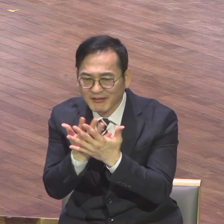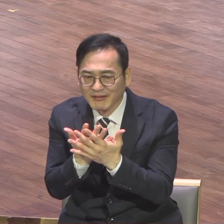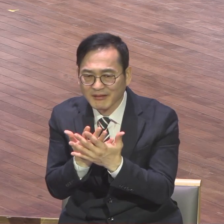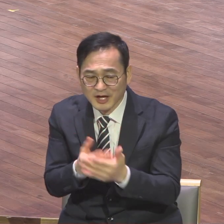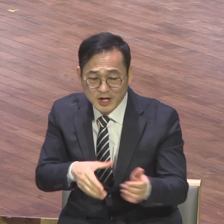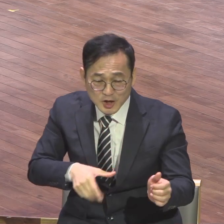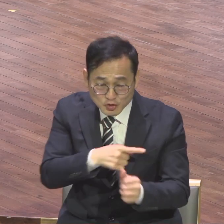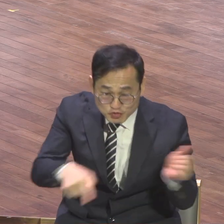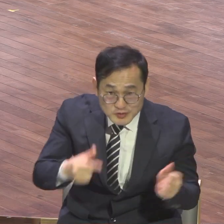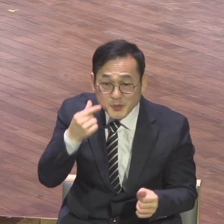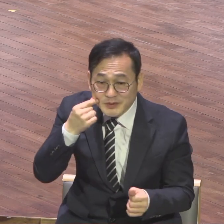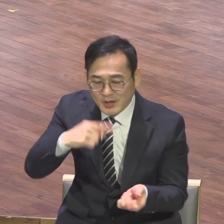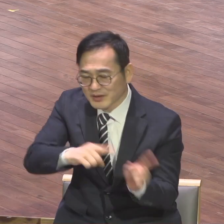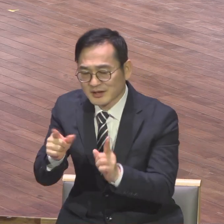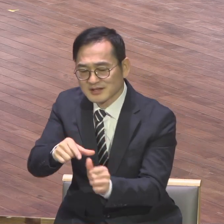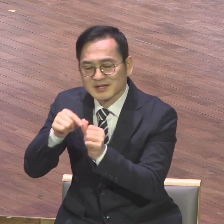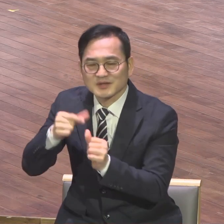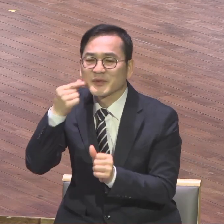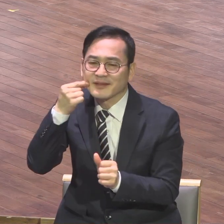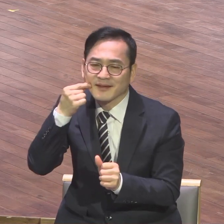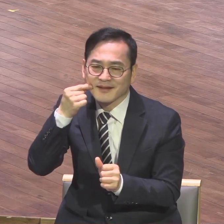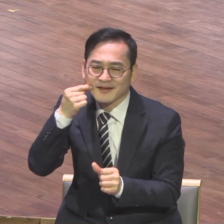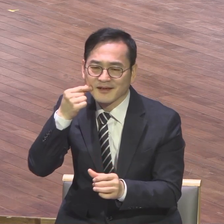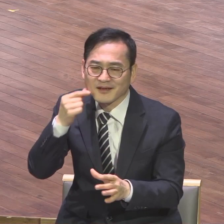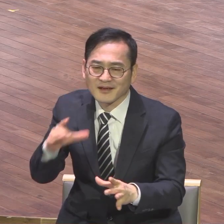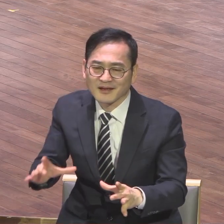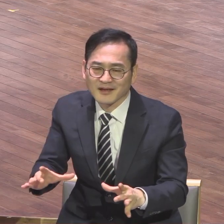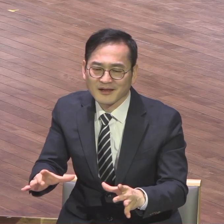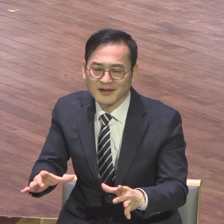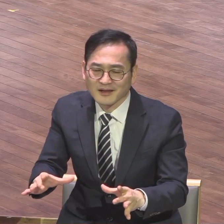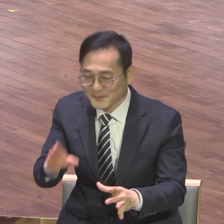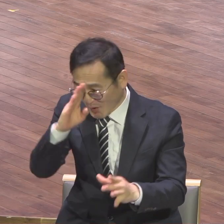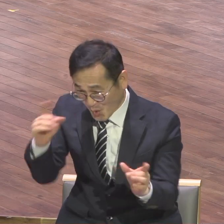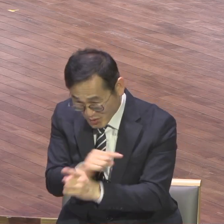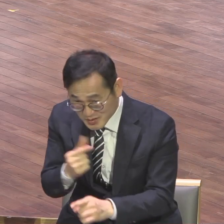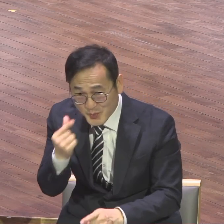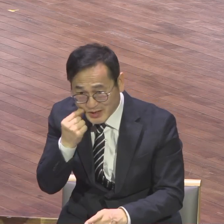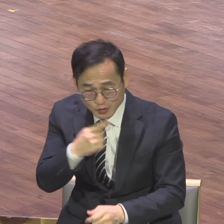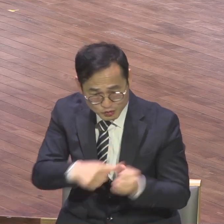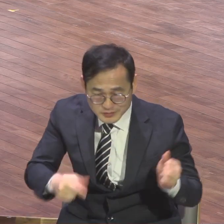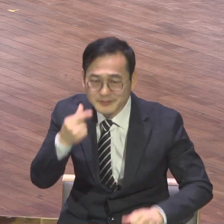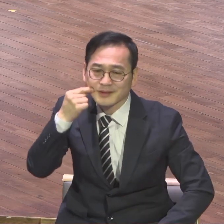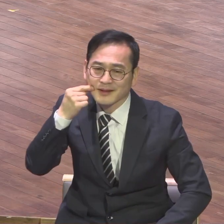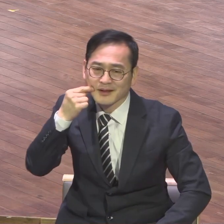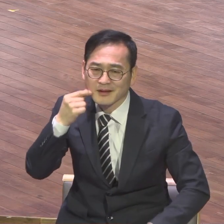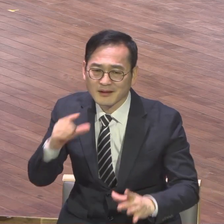죽이지도 못하고 살리지도 못하는, 고치지도 못하고 치유도 못하는